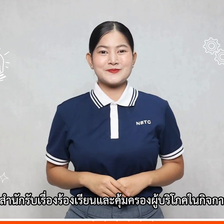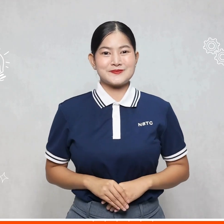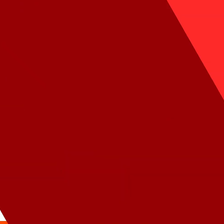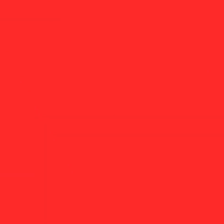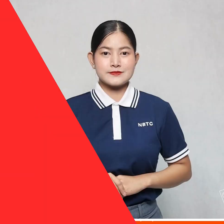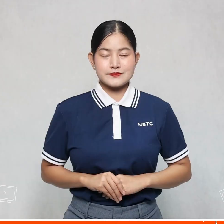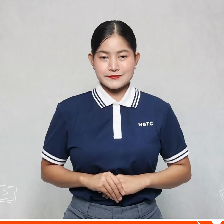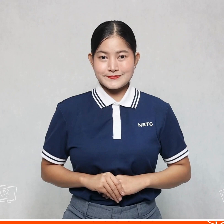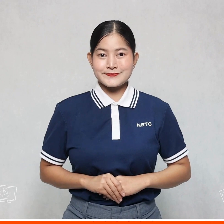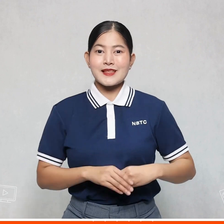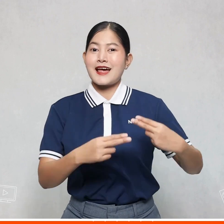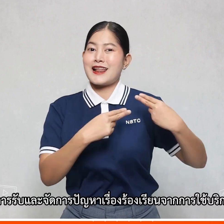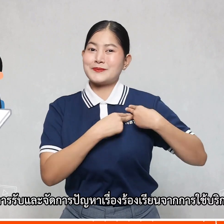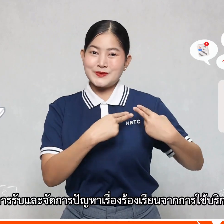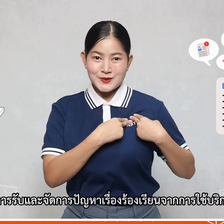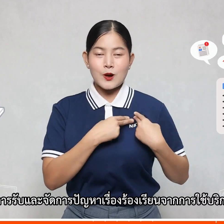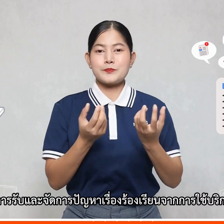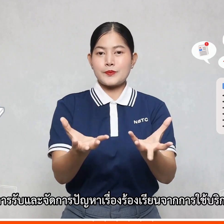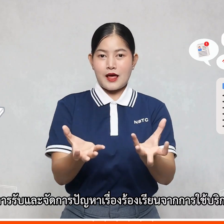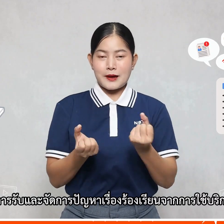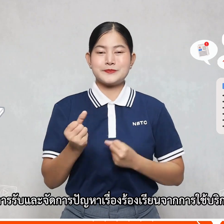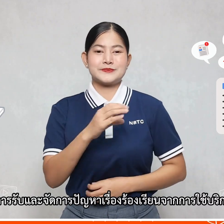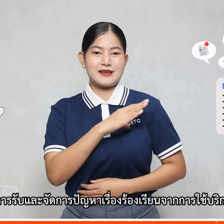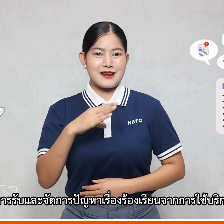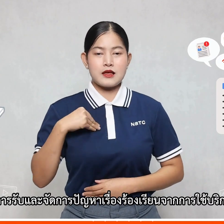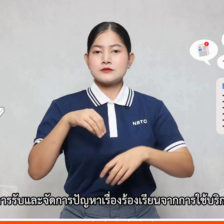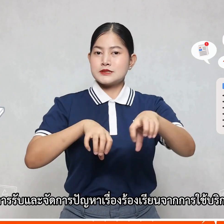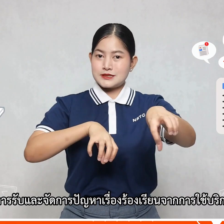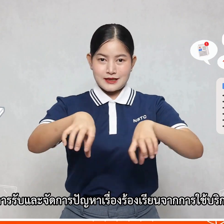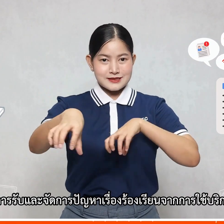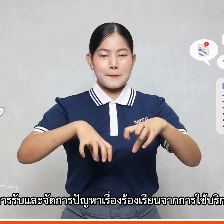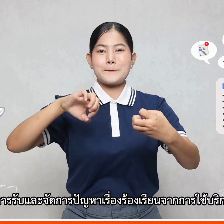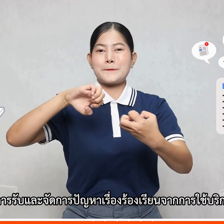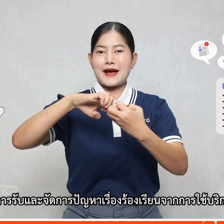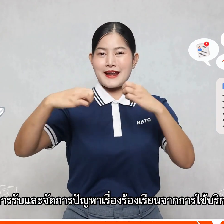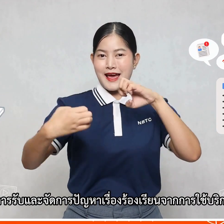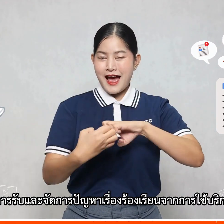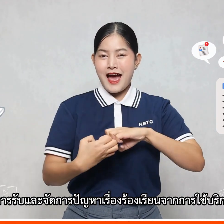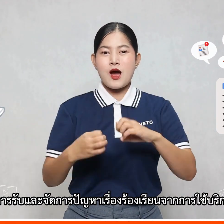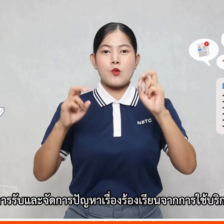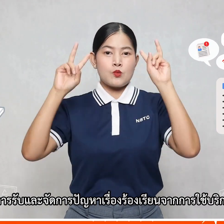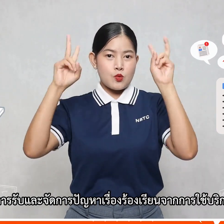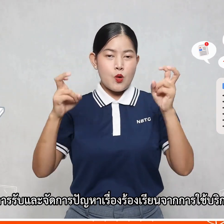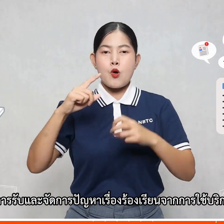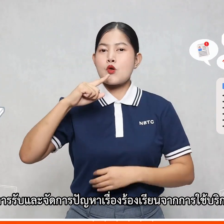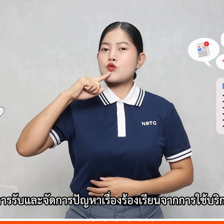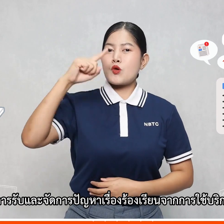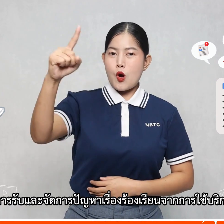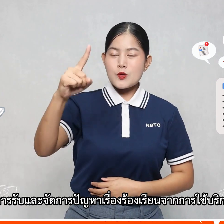ที่มีหน้าที่ในการรับและจัดการปัญหาเรื่องรองเรียนจากการใช้บริการโทรคมนาคม